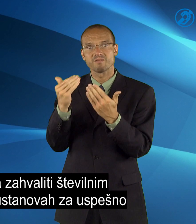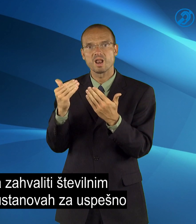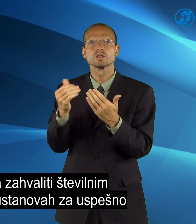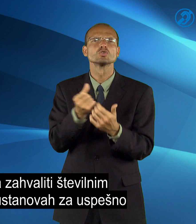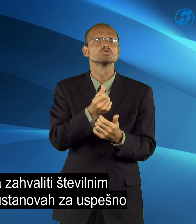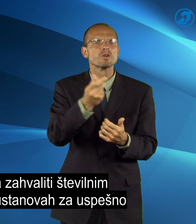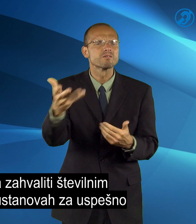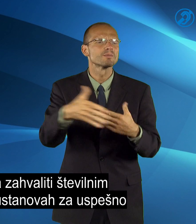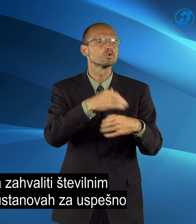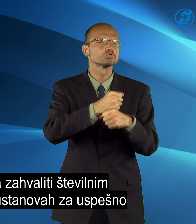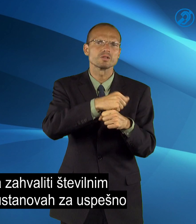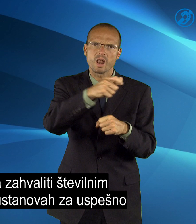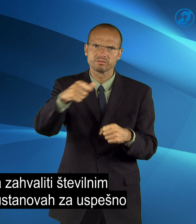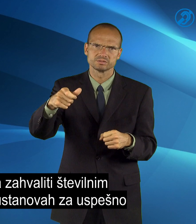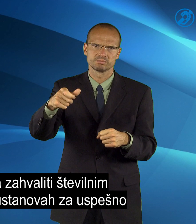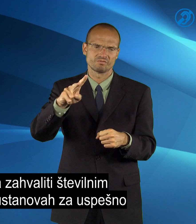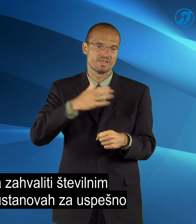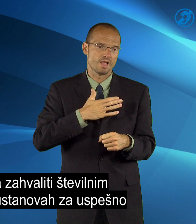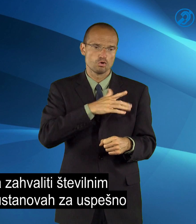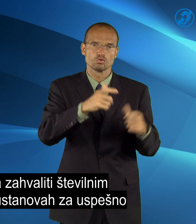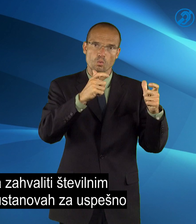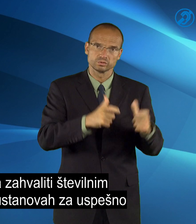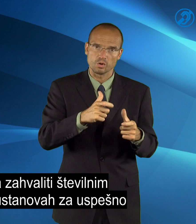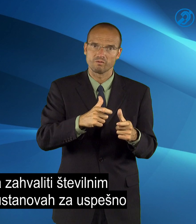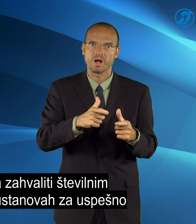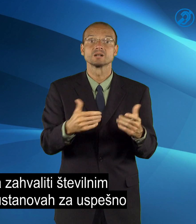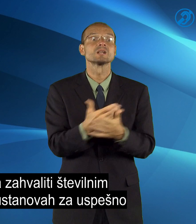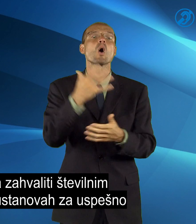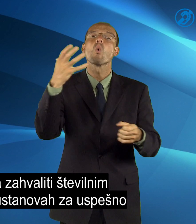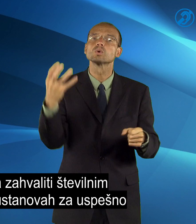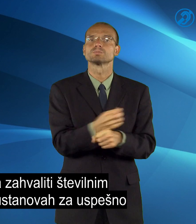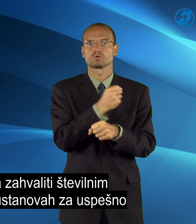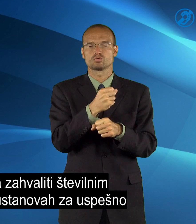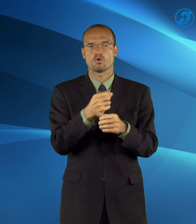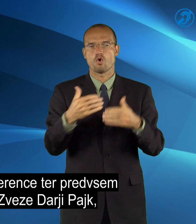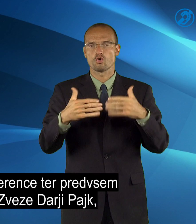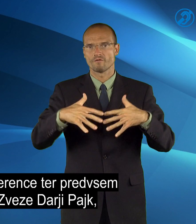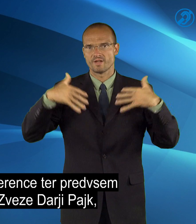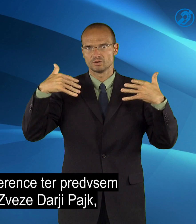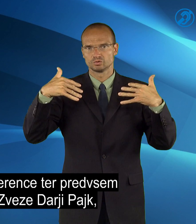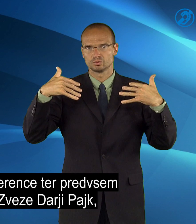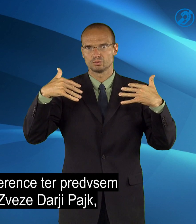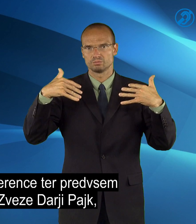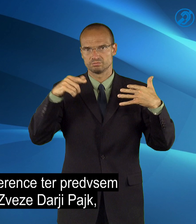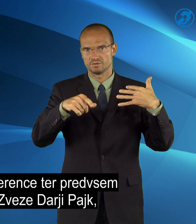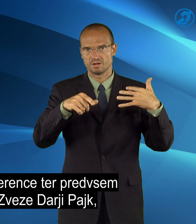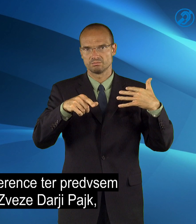Ob tem se je treba zahvaliti številnim sodelavcem v naših ustanovah za uspešno organizacijo te konference ter